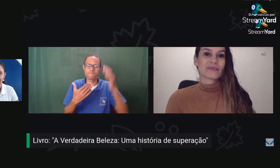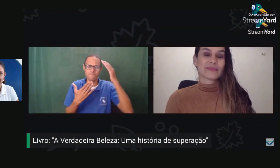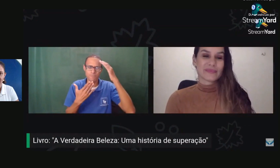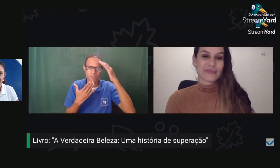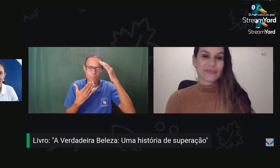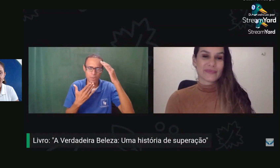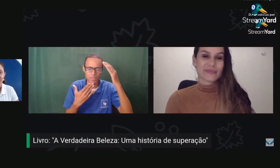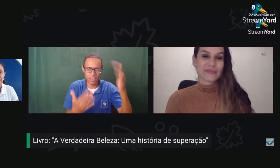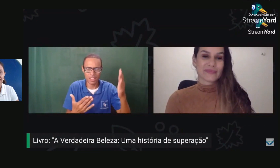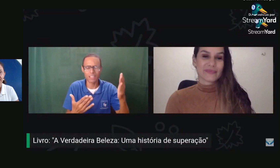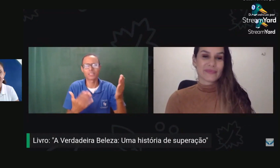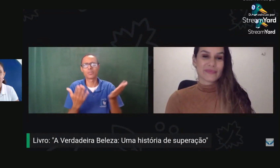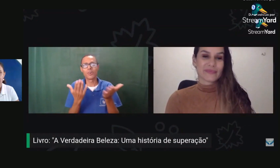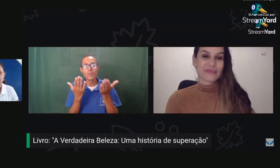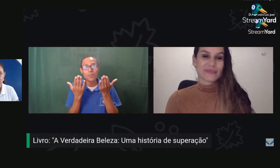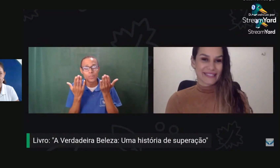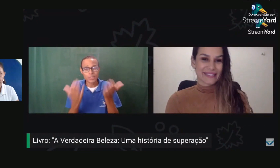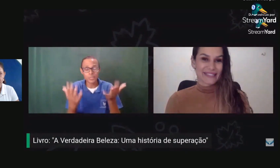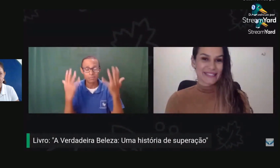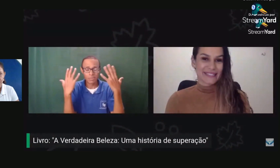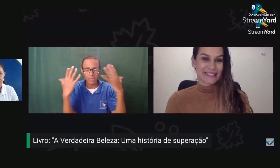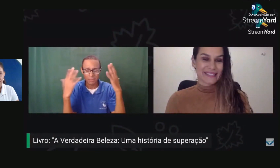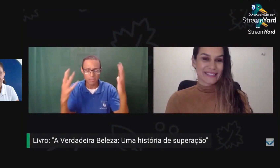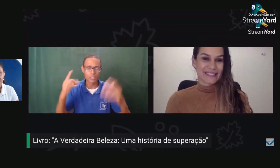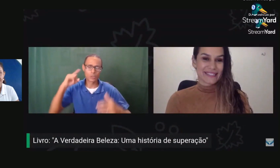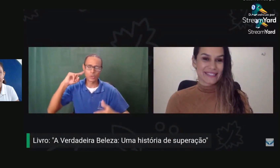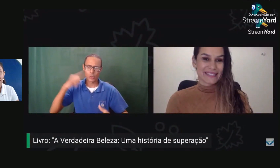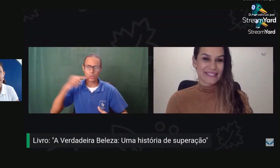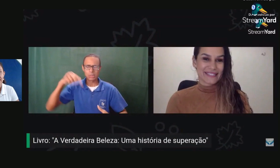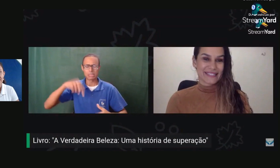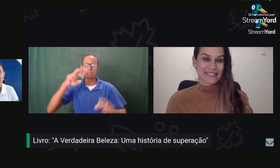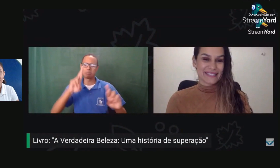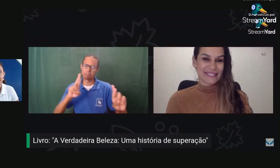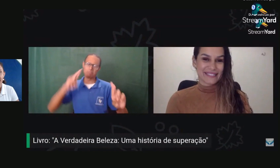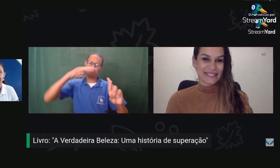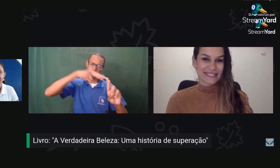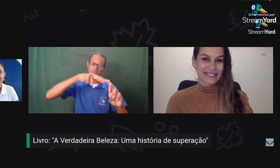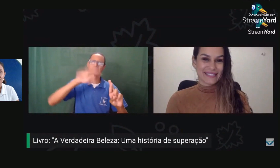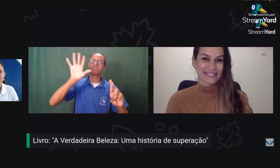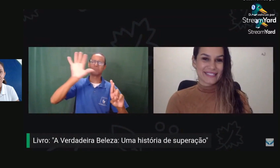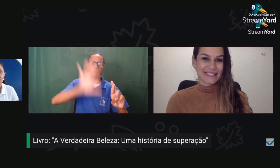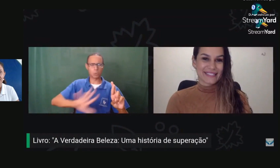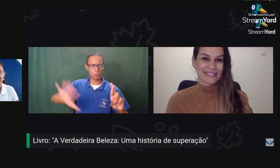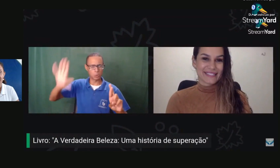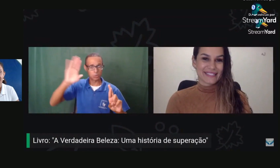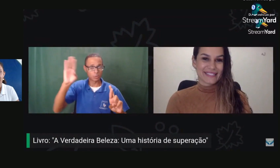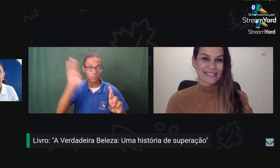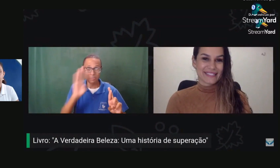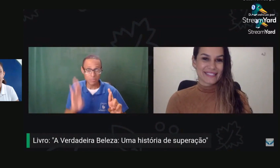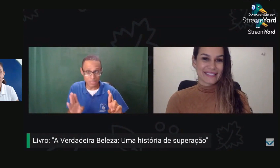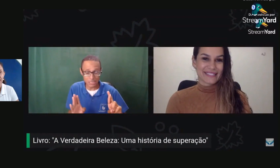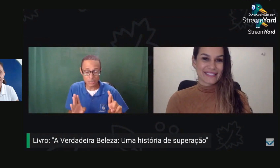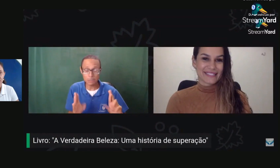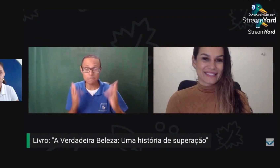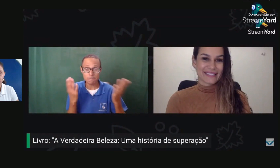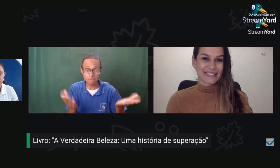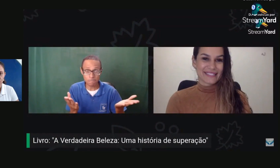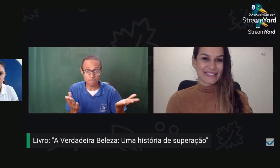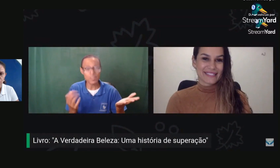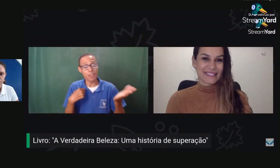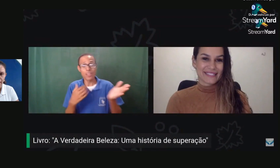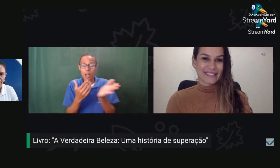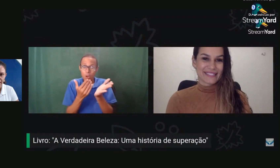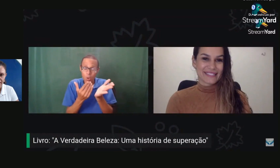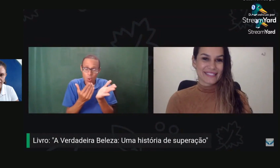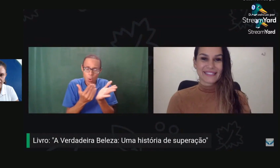primeira vez. Então, agradeço muitíssimo e parabenizo também você, né, como referência surda